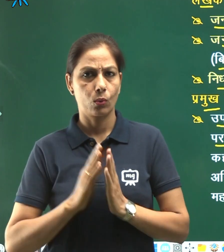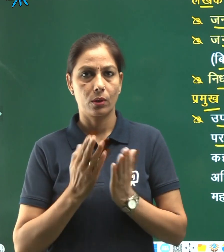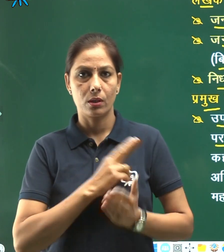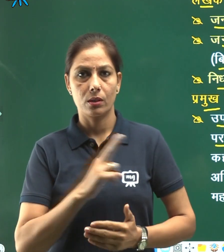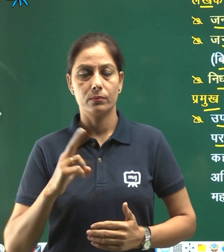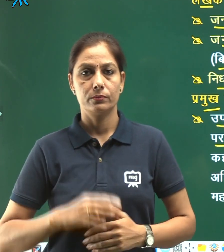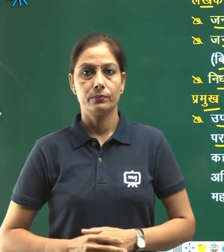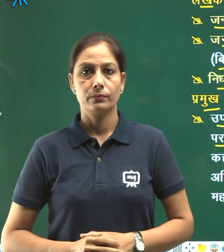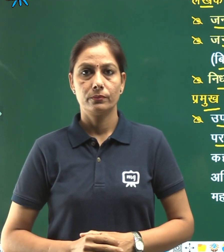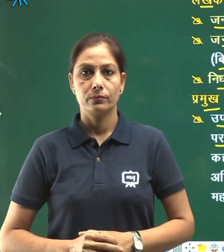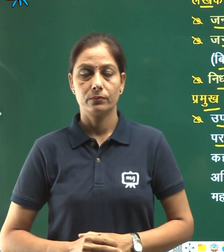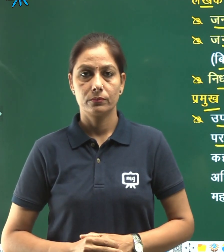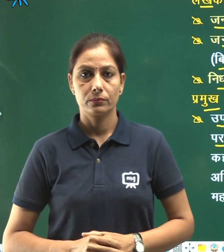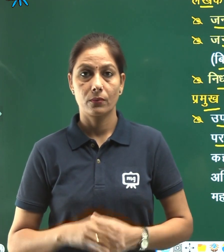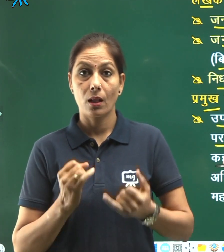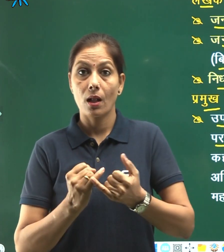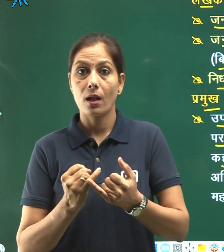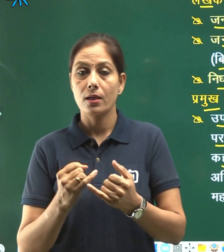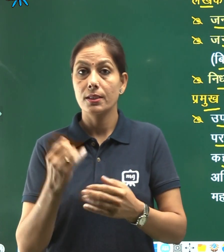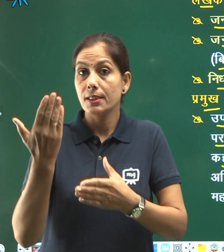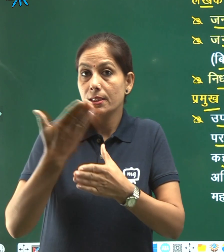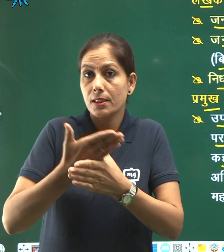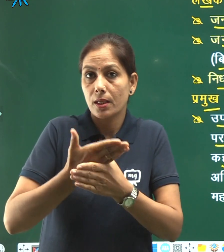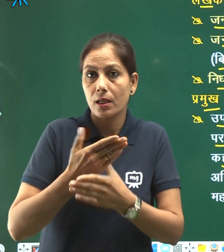तपा, कहानी संग्रह में